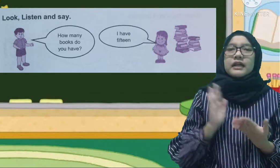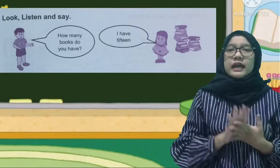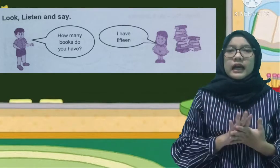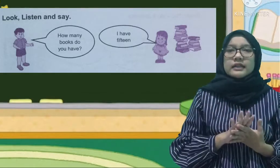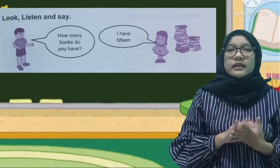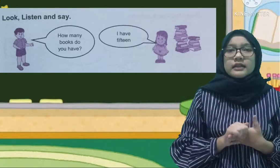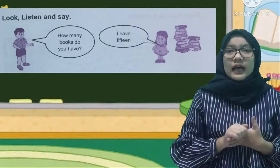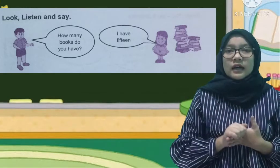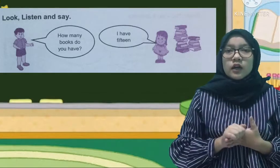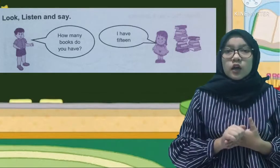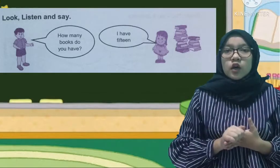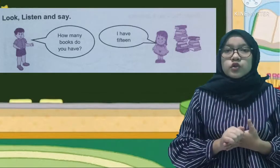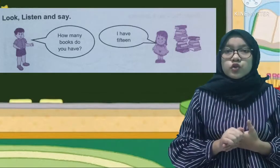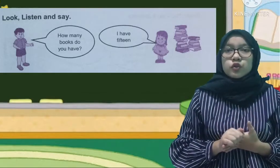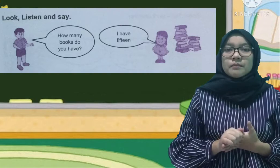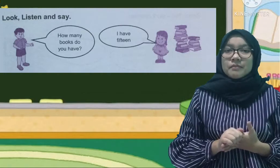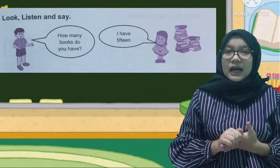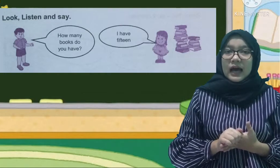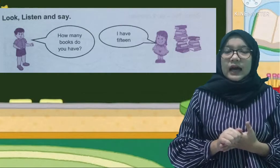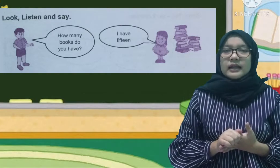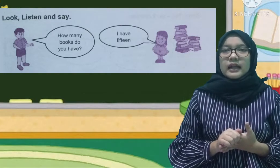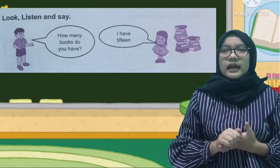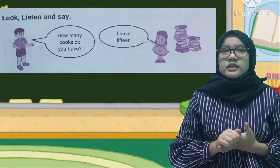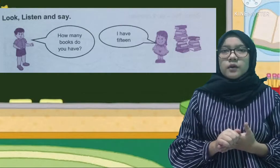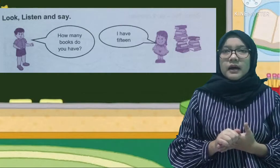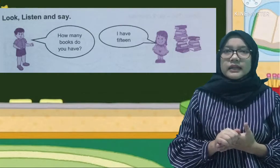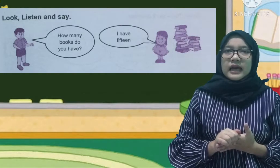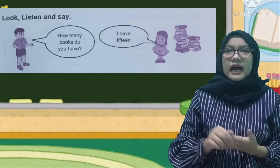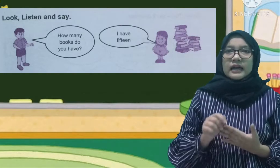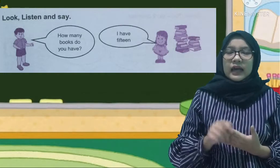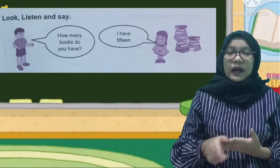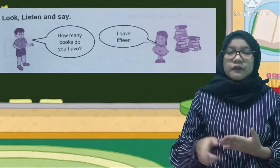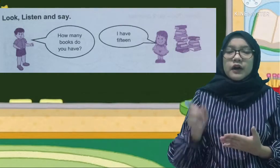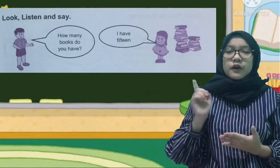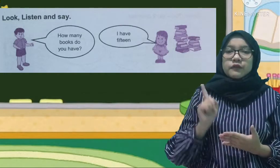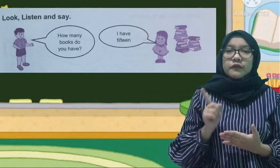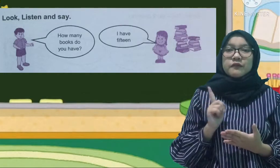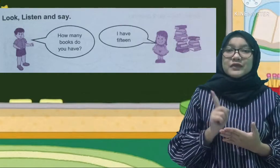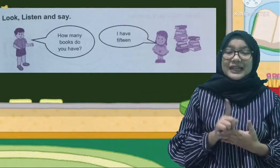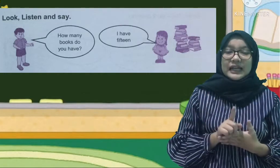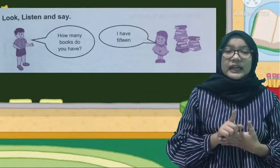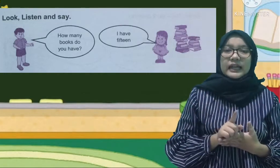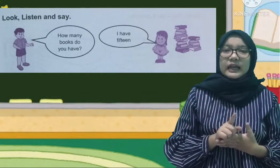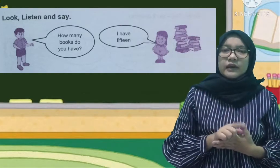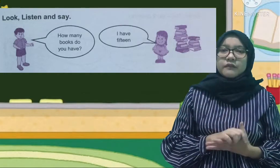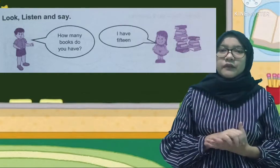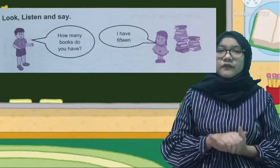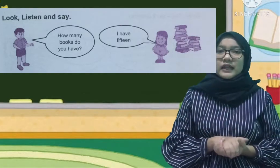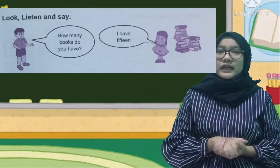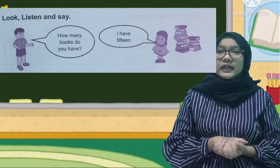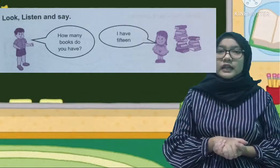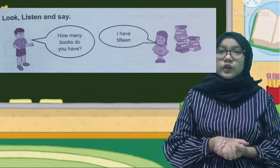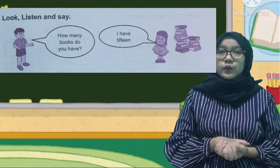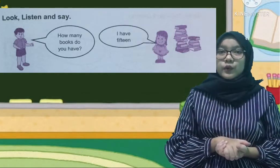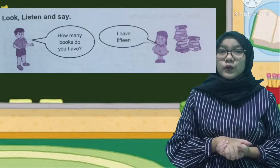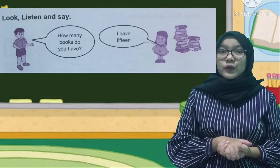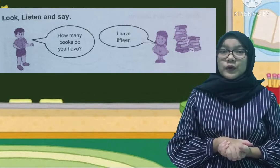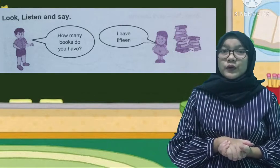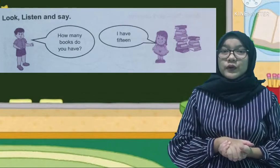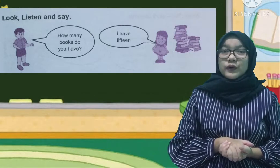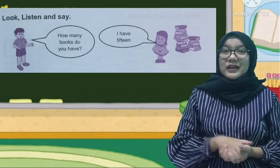di sini menanyakan tentang jumlah. Nah, jawabannya I have 15. Nah, 15